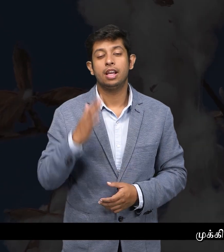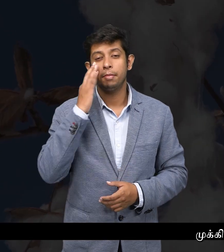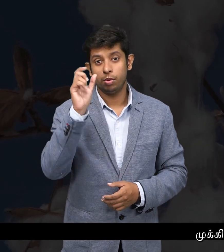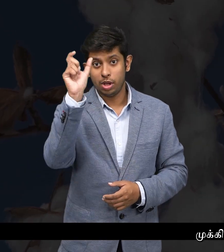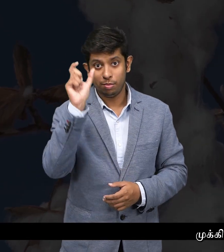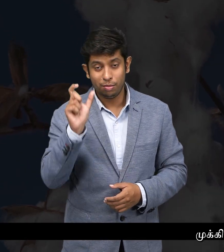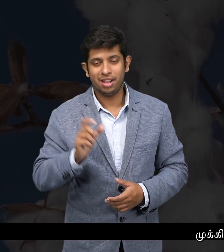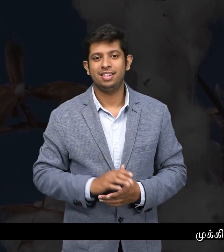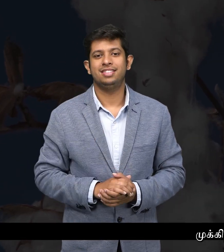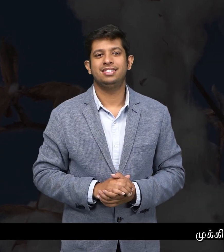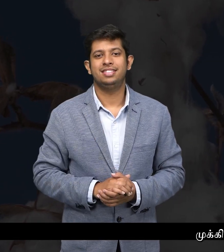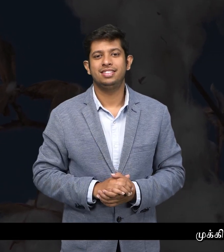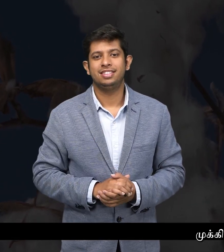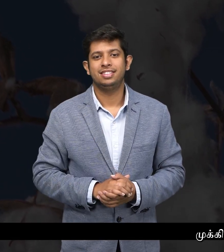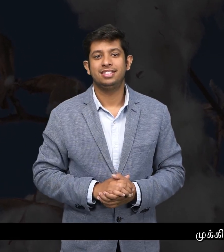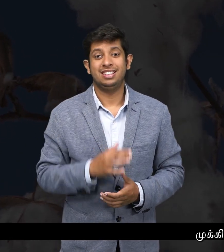முக்கிய குறிப்புகள்: